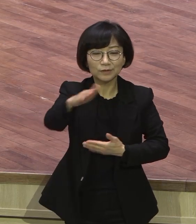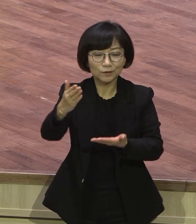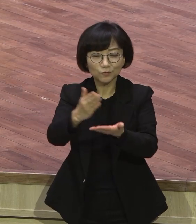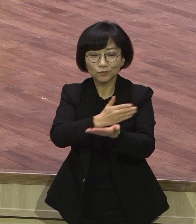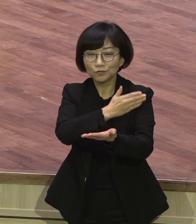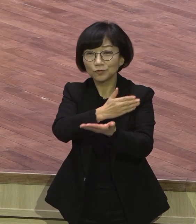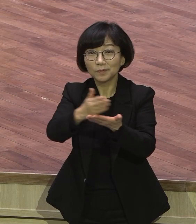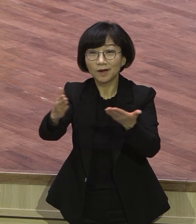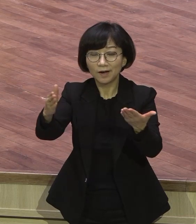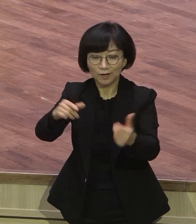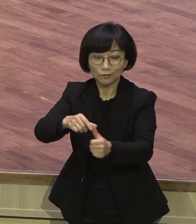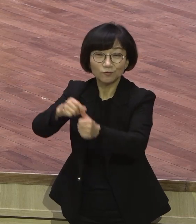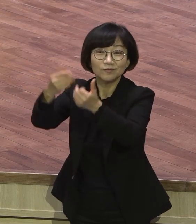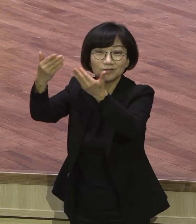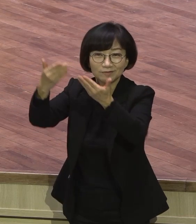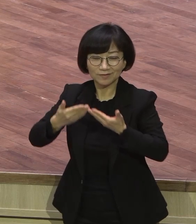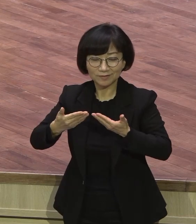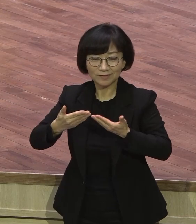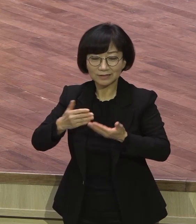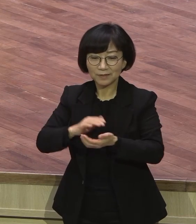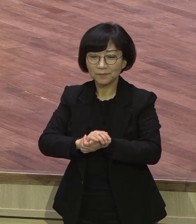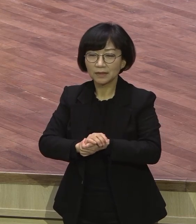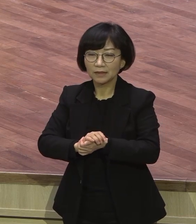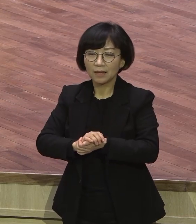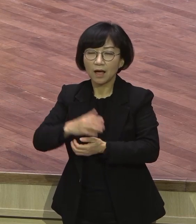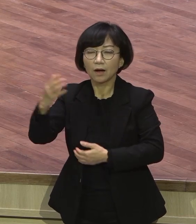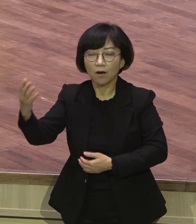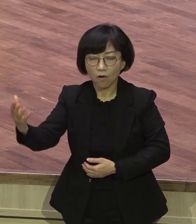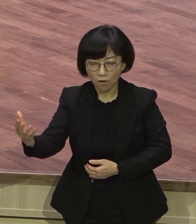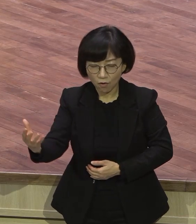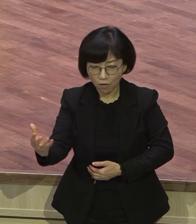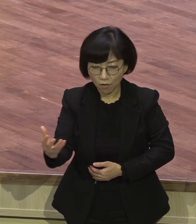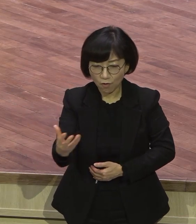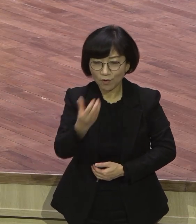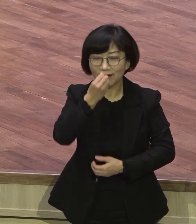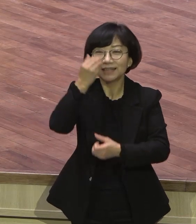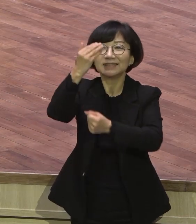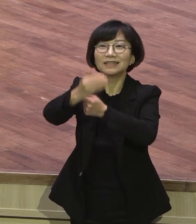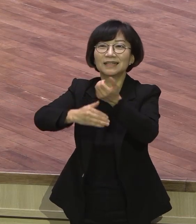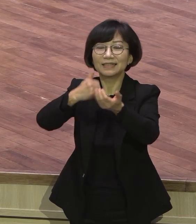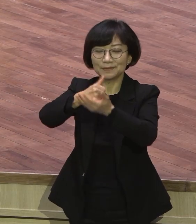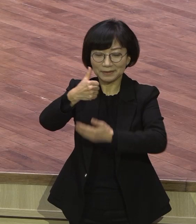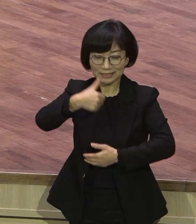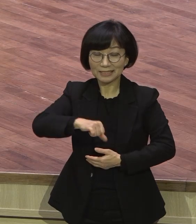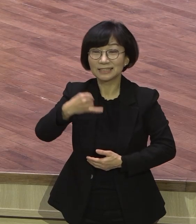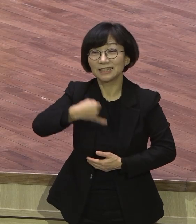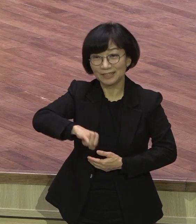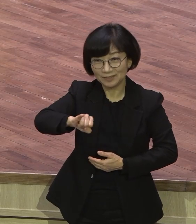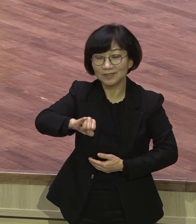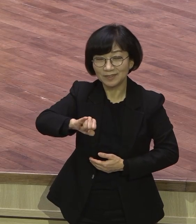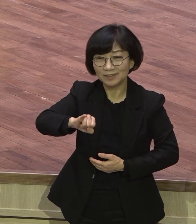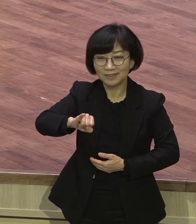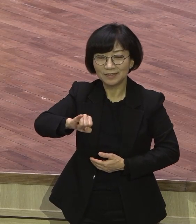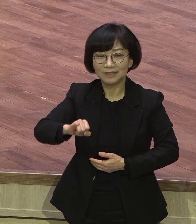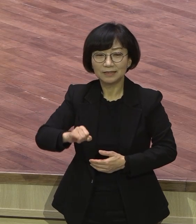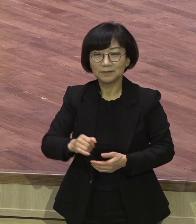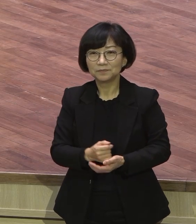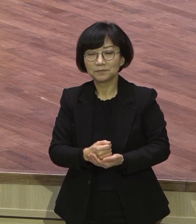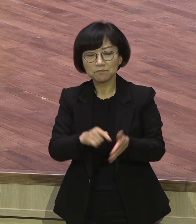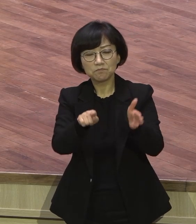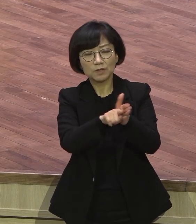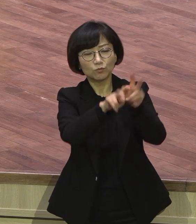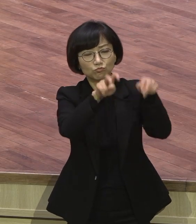구별됐다 거룩한 하나님의 백성으로 세우시고자 하는 뜻이 예배 교회 나올 때